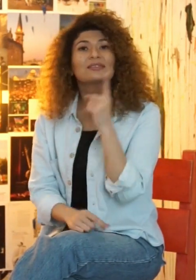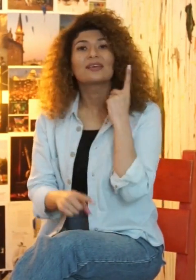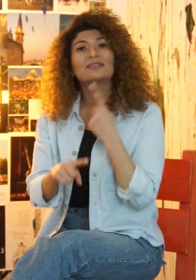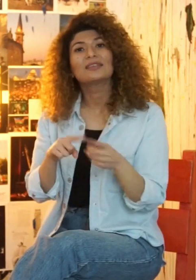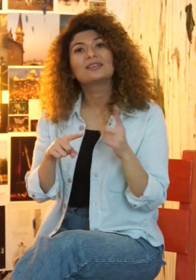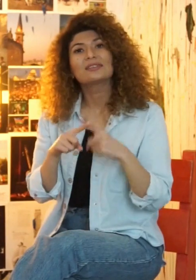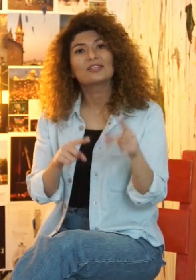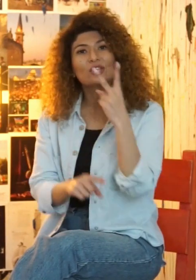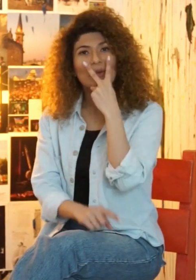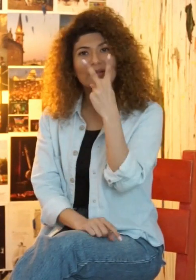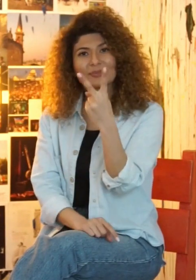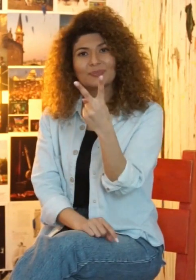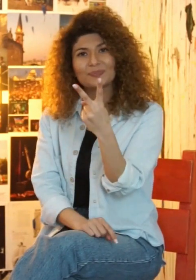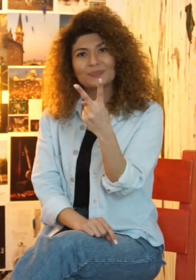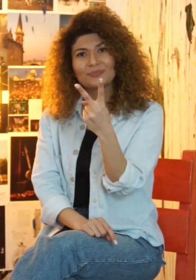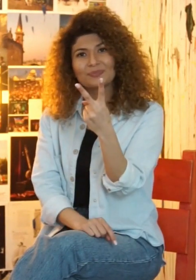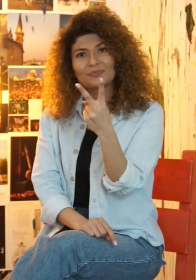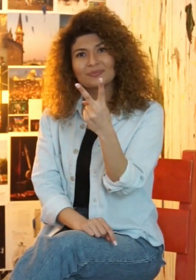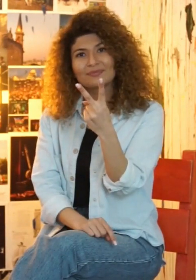Səni tez-tez görəydim.